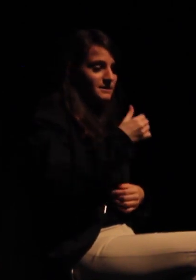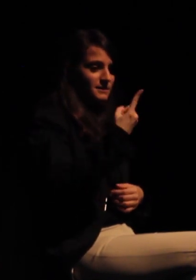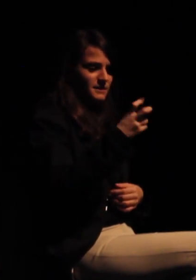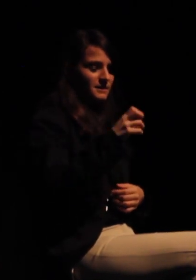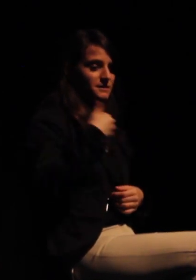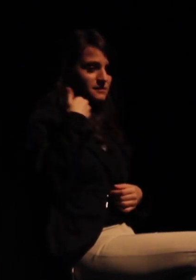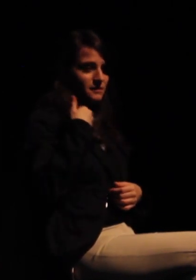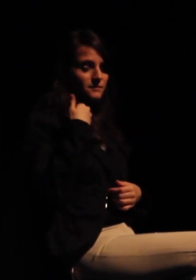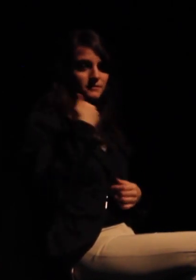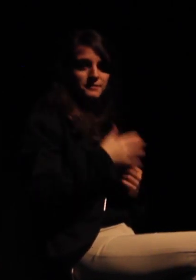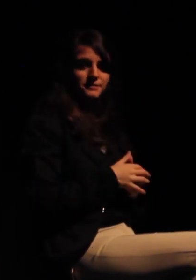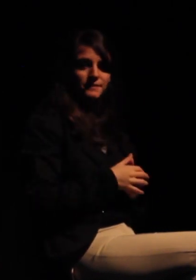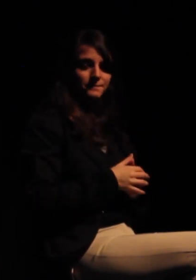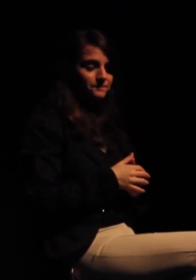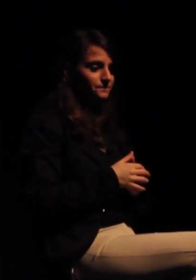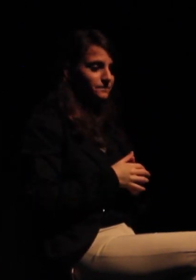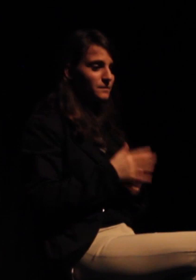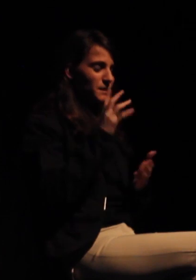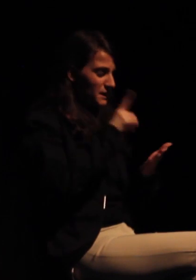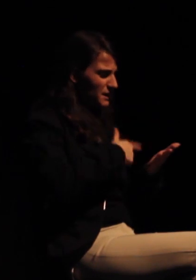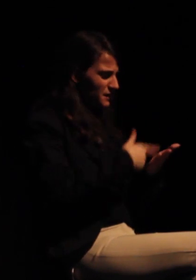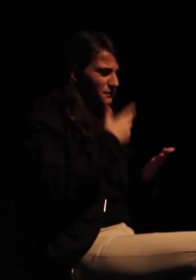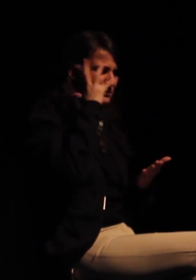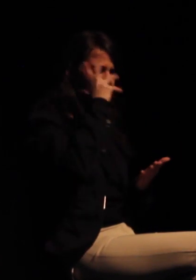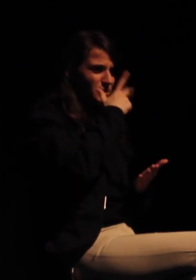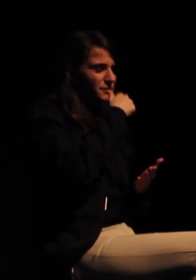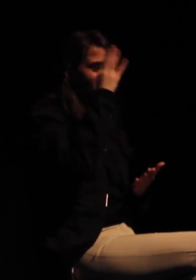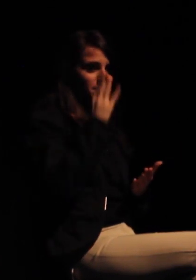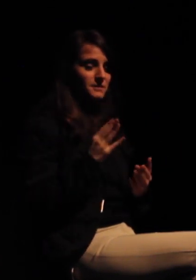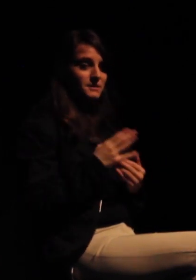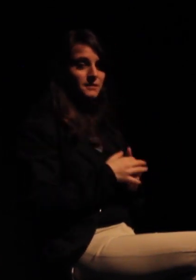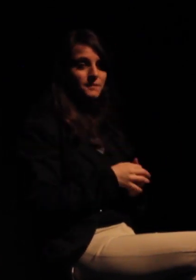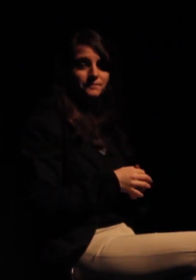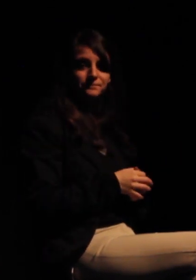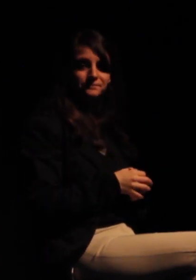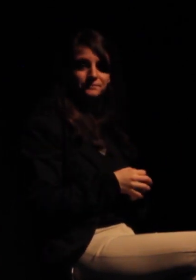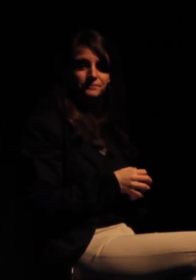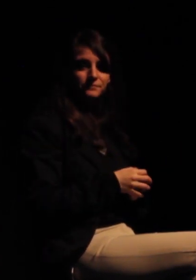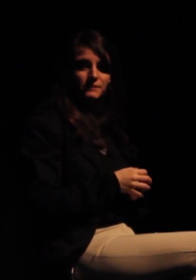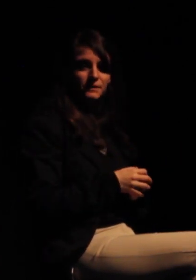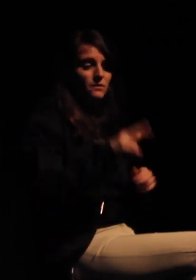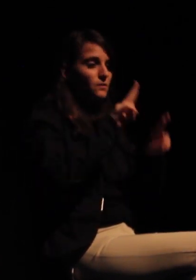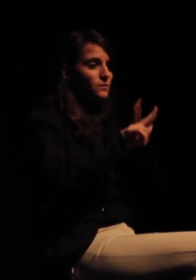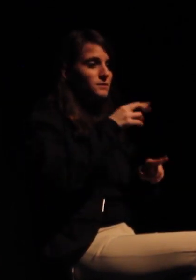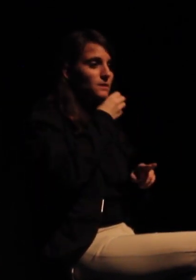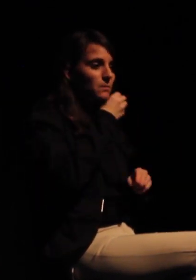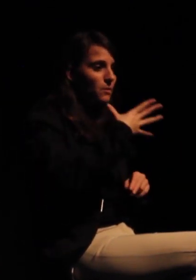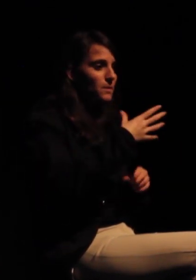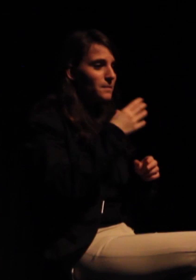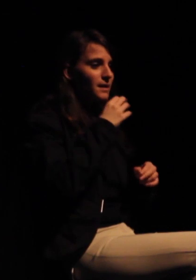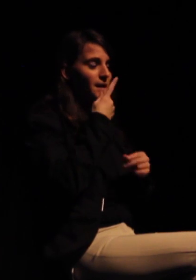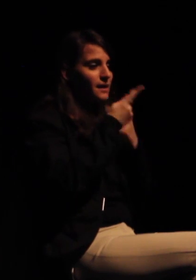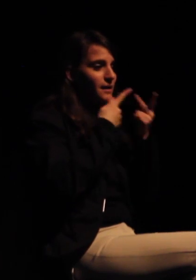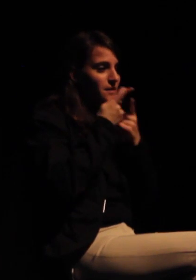anos. É o livro mais fantástico da literatura brasileira, é econômico. Quer dizer assim, usem boas palavras.